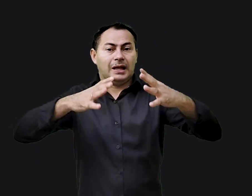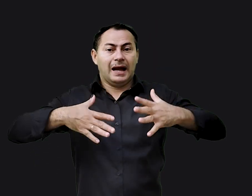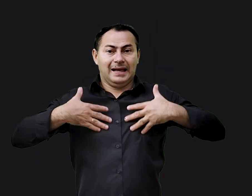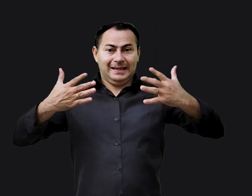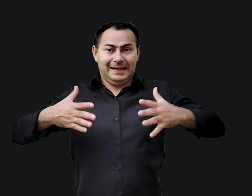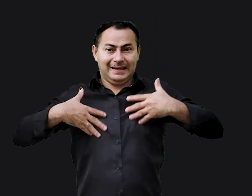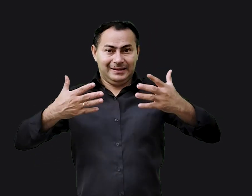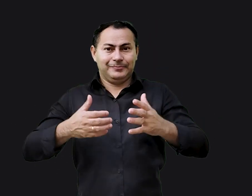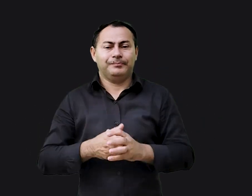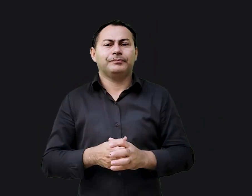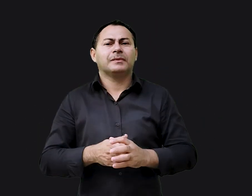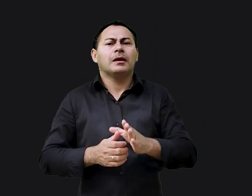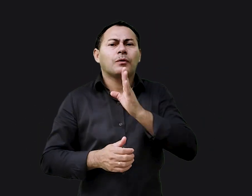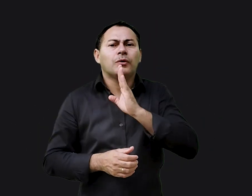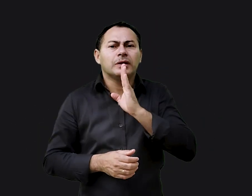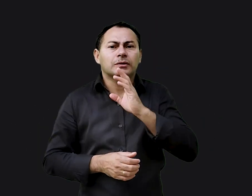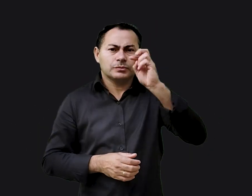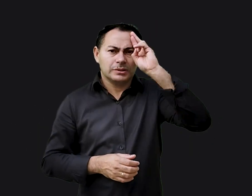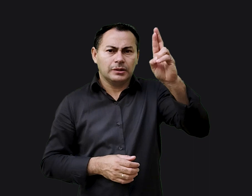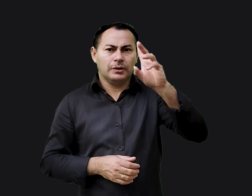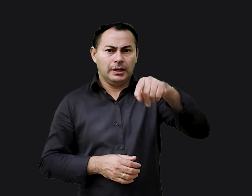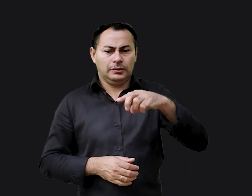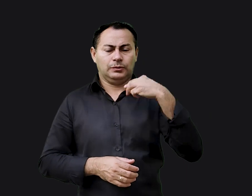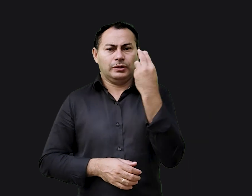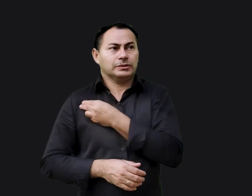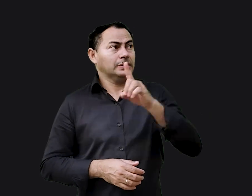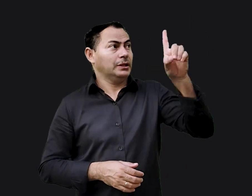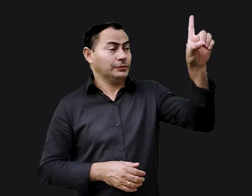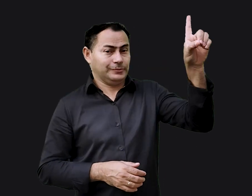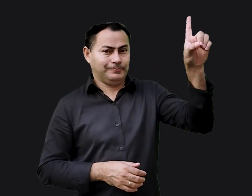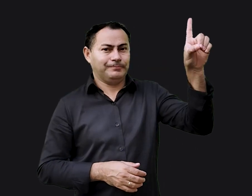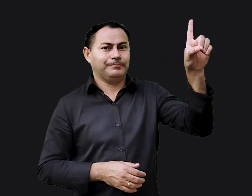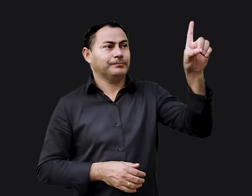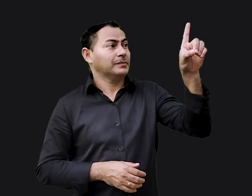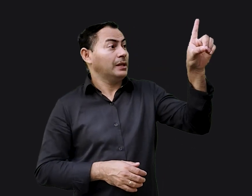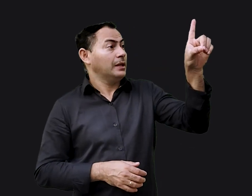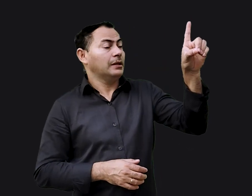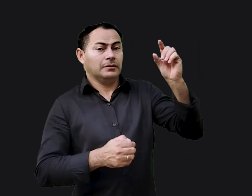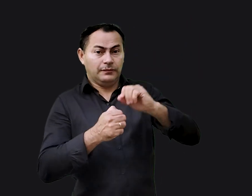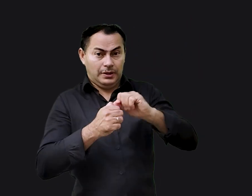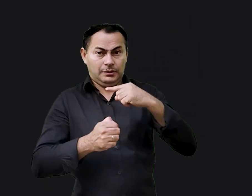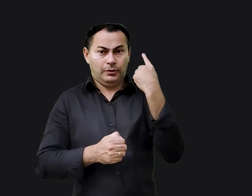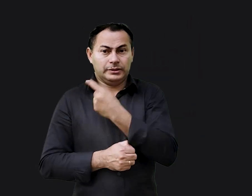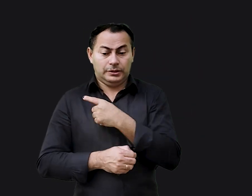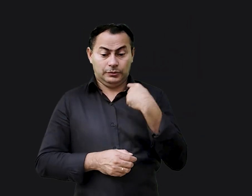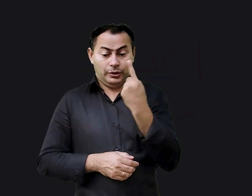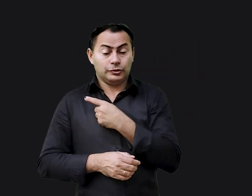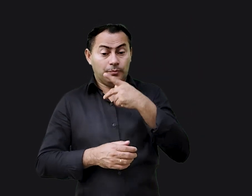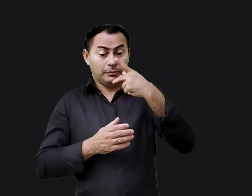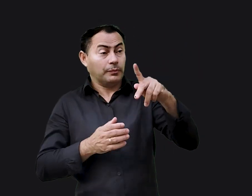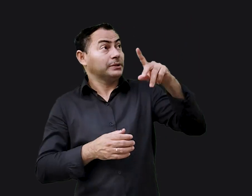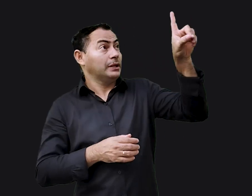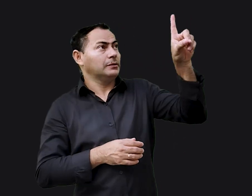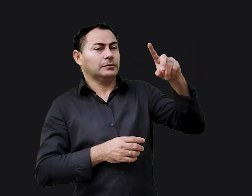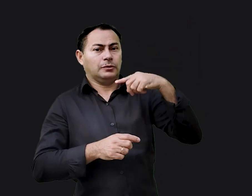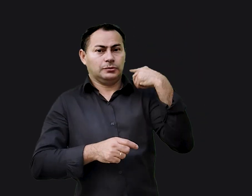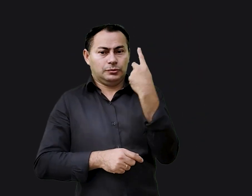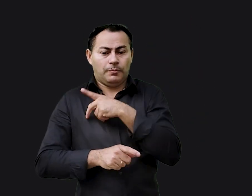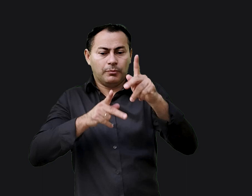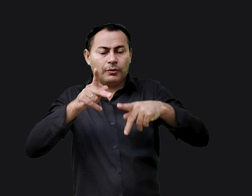com cânticos alegres reconheçam que o senhor é o nosso Deus Ele nos fez e somos deles somos o seu povo